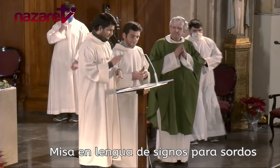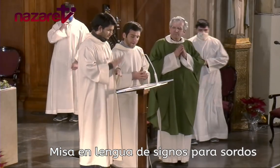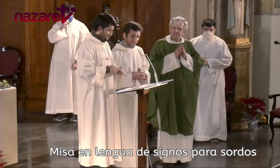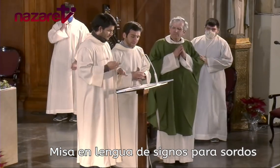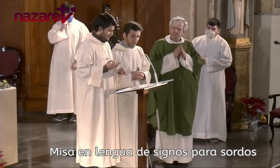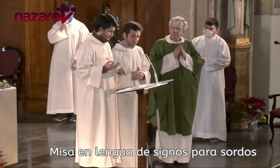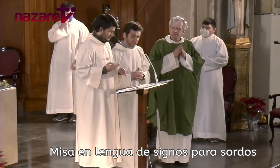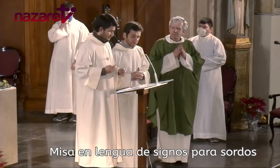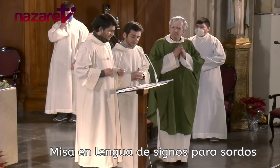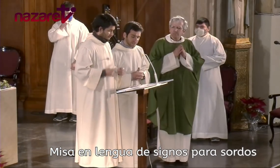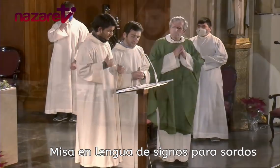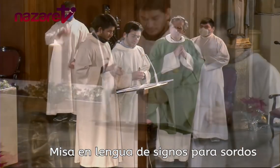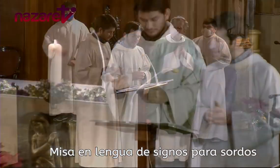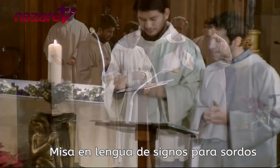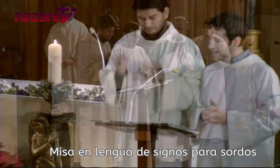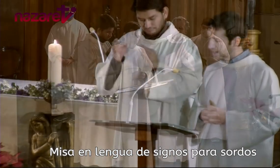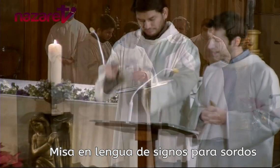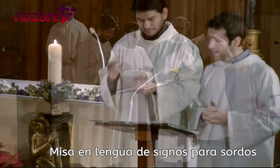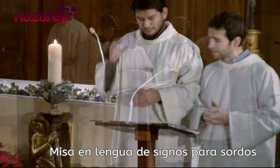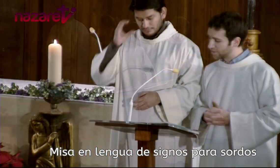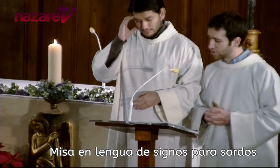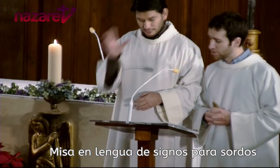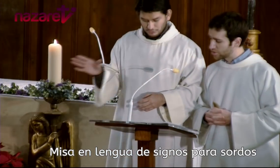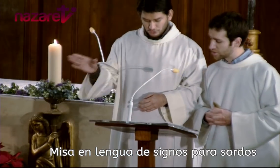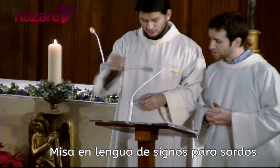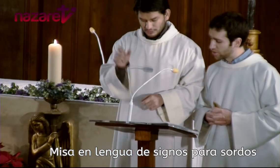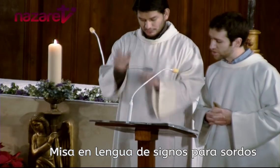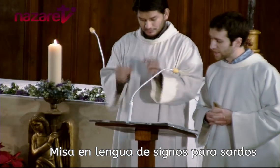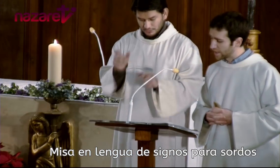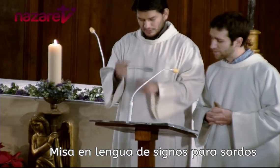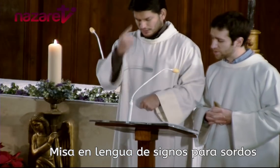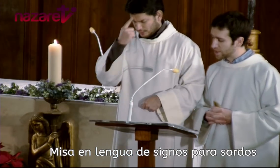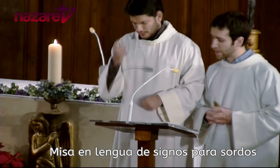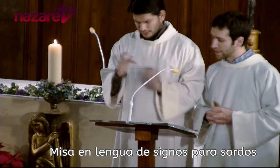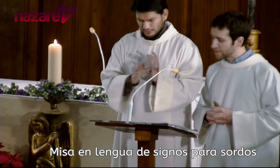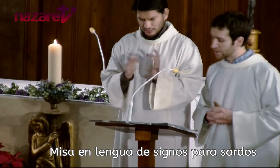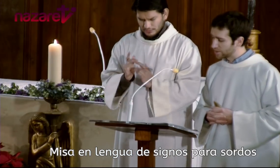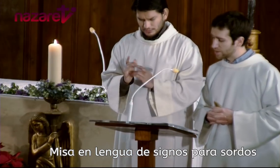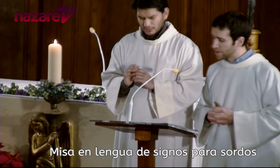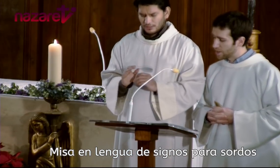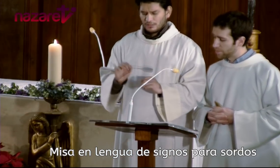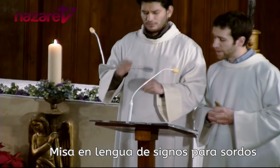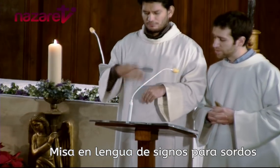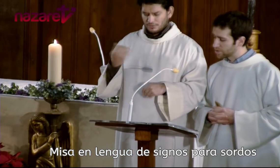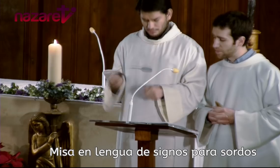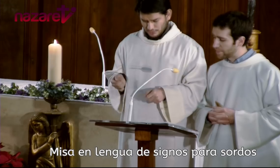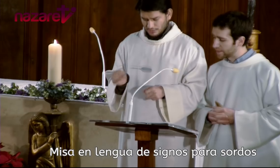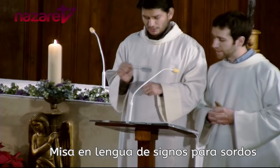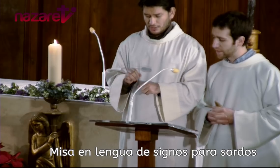Para que pronto llegue el día en el que todos los que creemos en Cristo podamos compartir